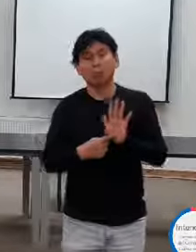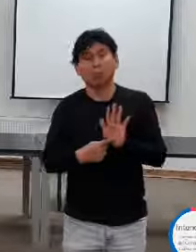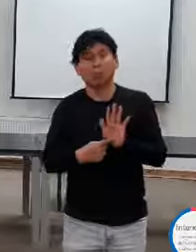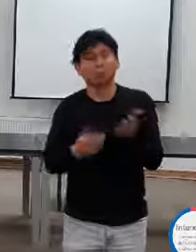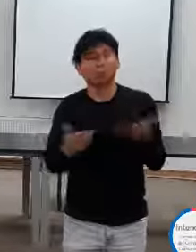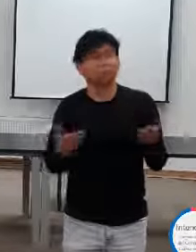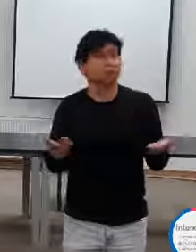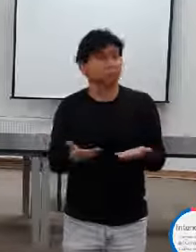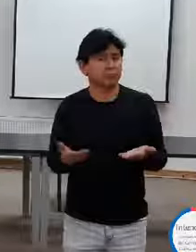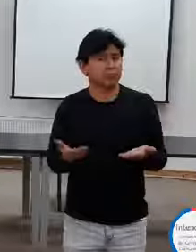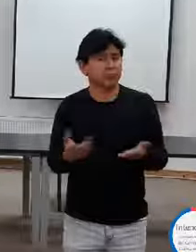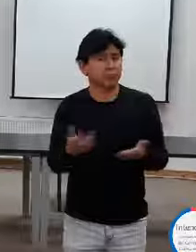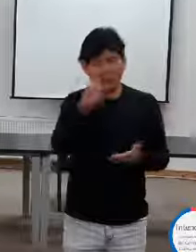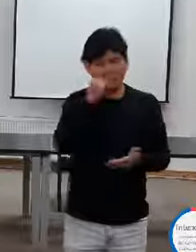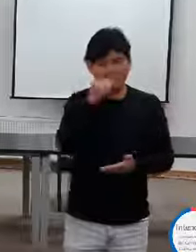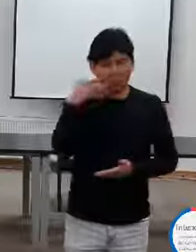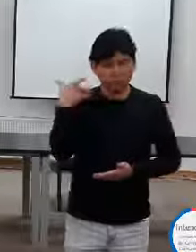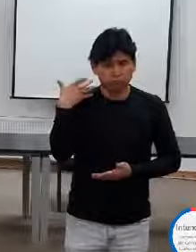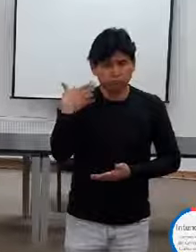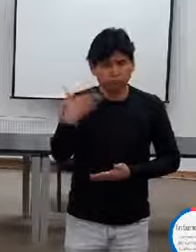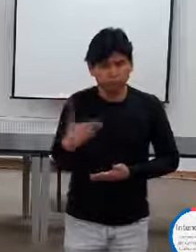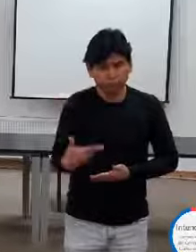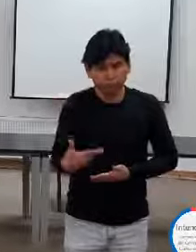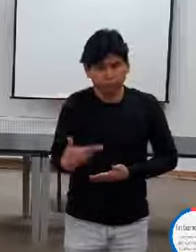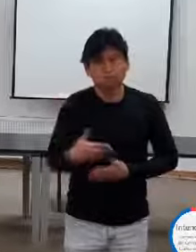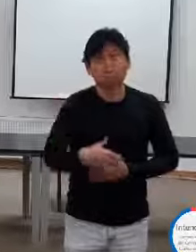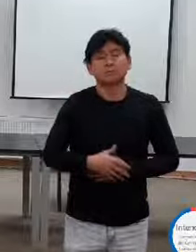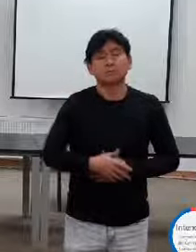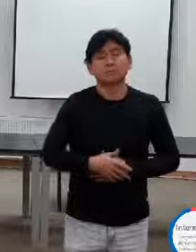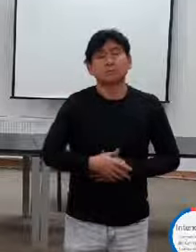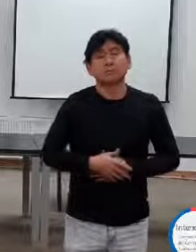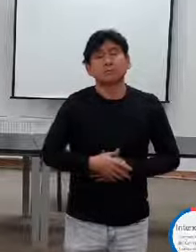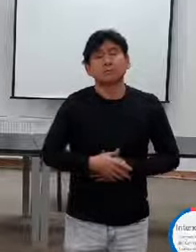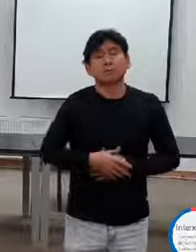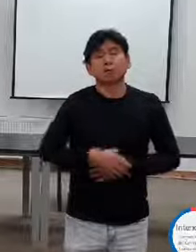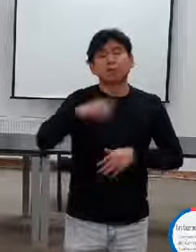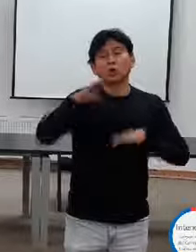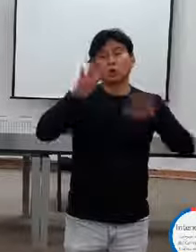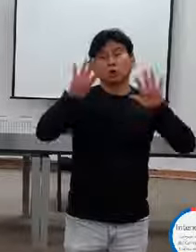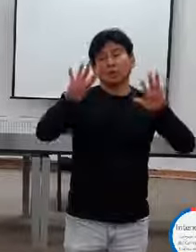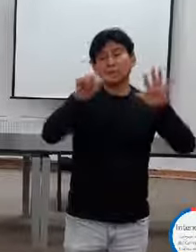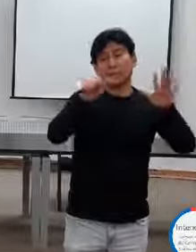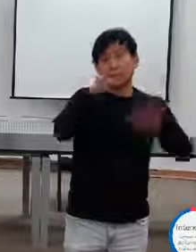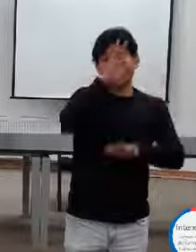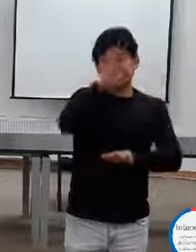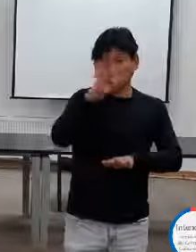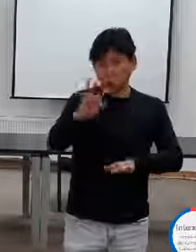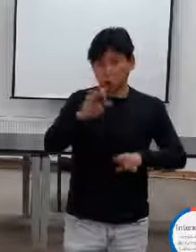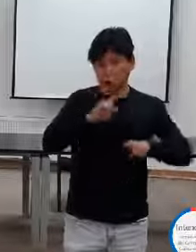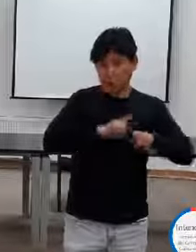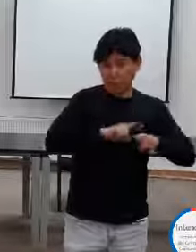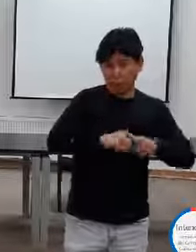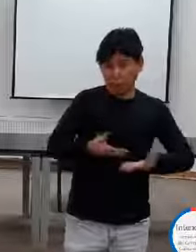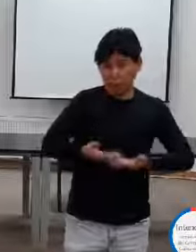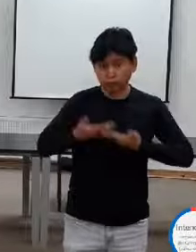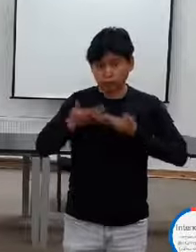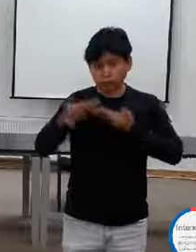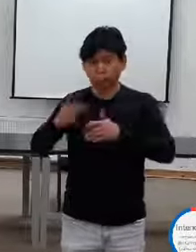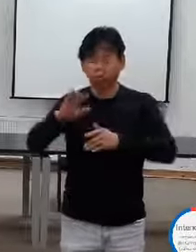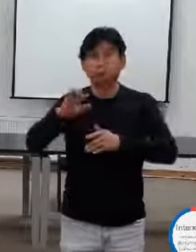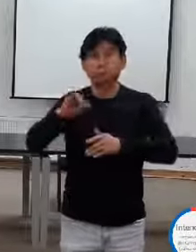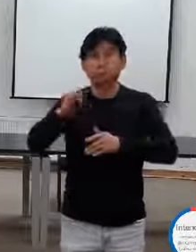este tiempo de que ha estado ya vigente es que es un 96% de los créditos otorgados a